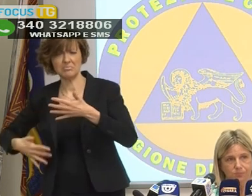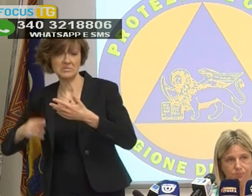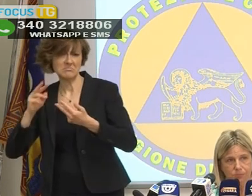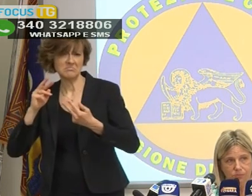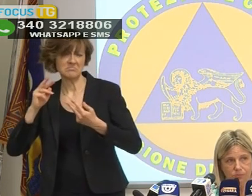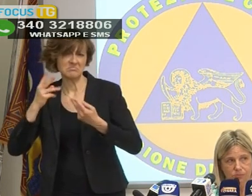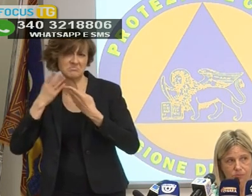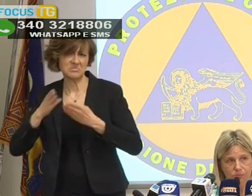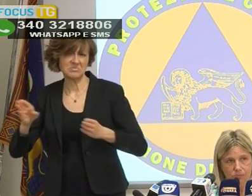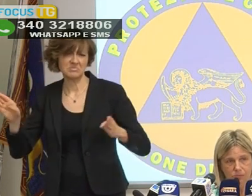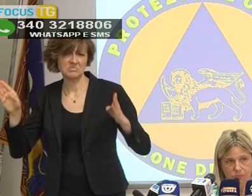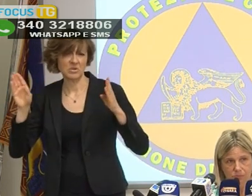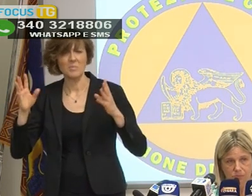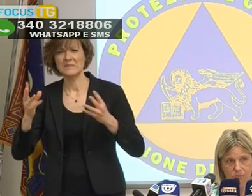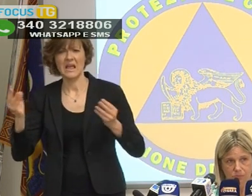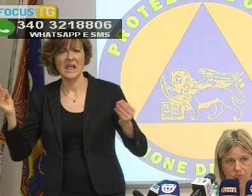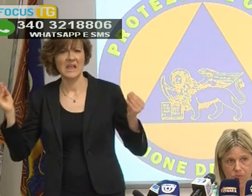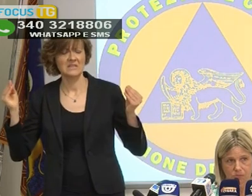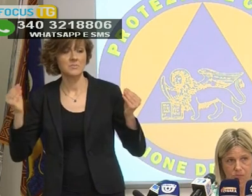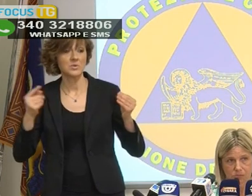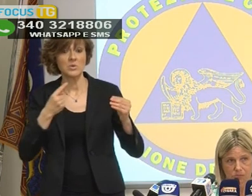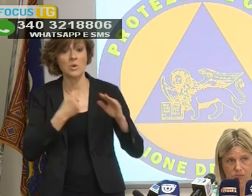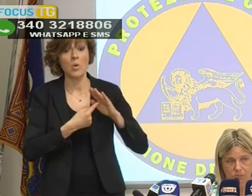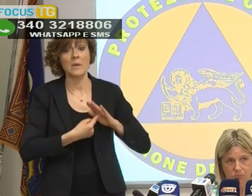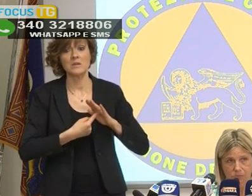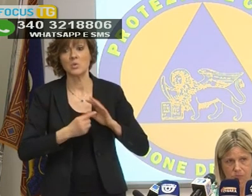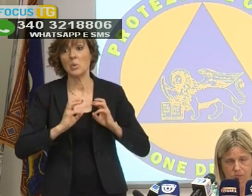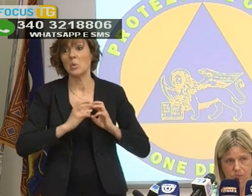360 gradi, e quindi un pochino colpisce tutti gli operatori